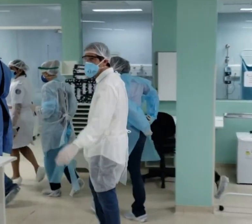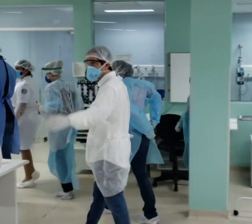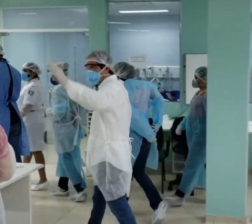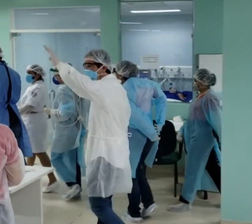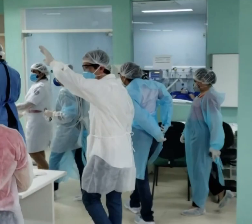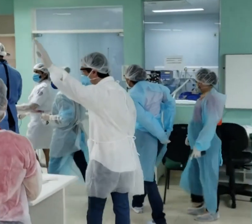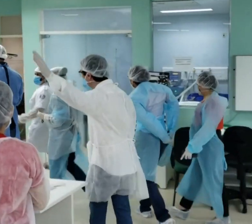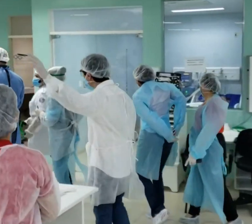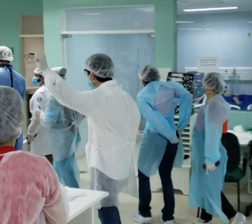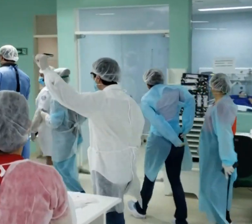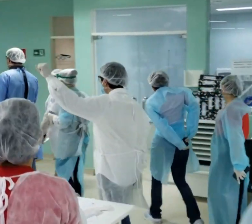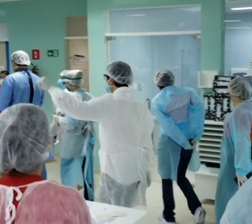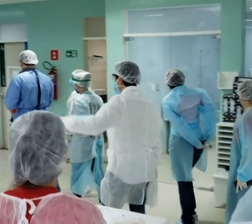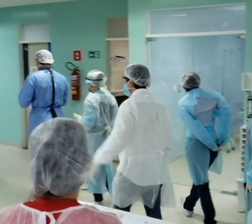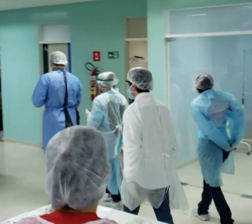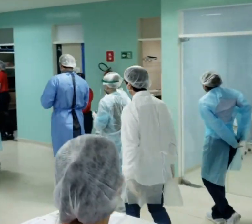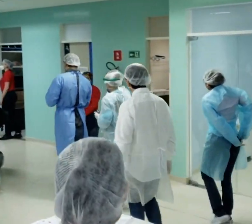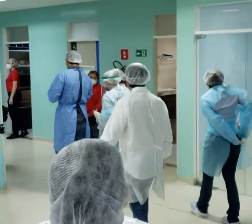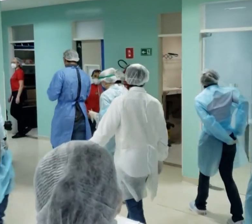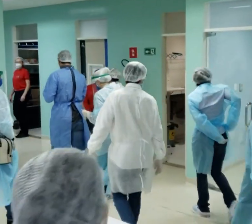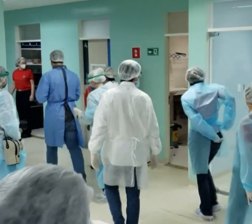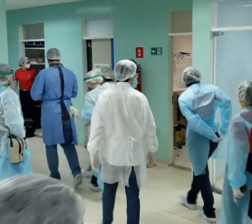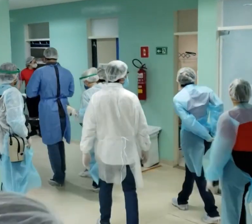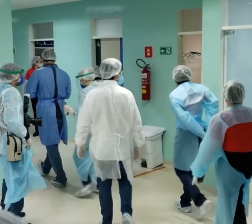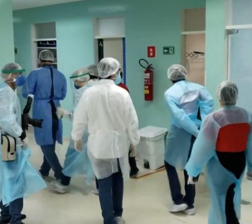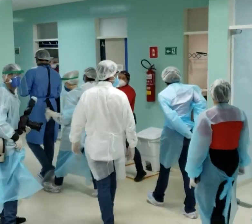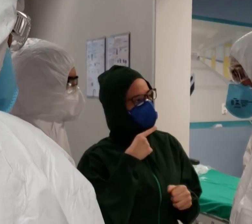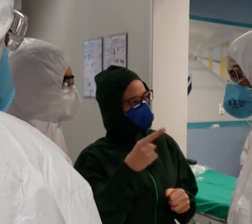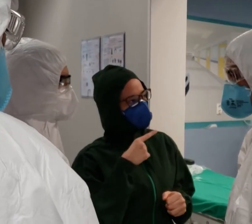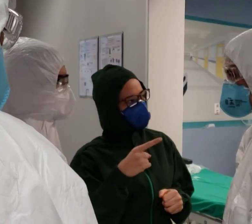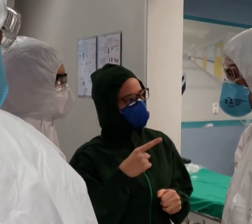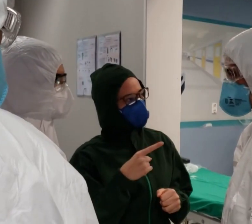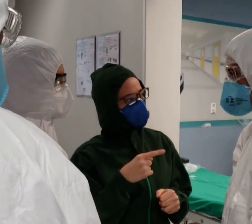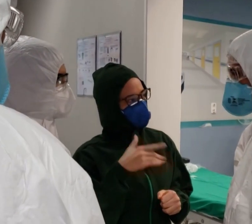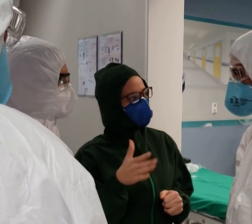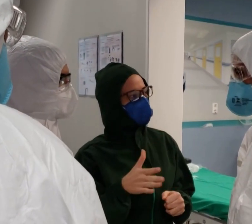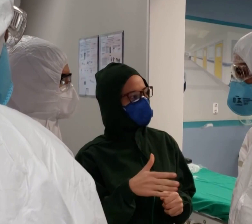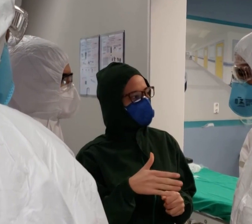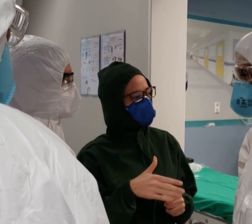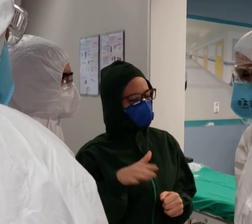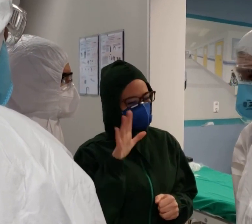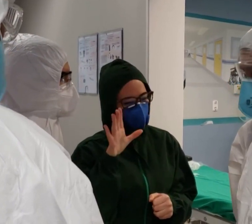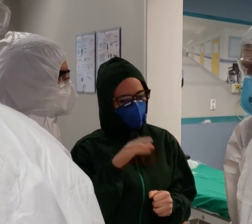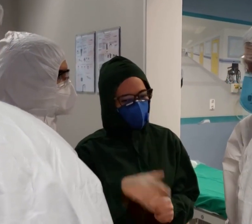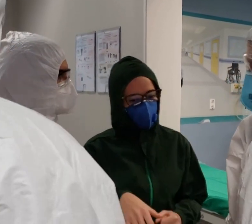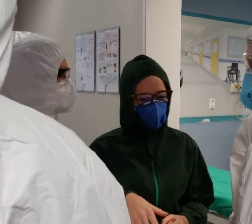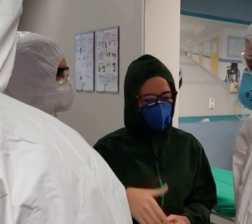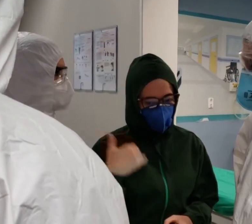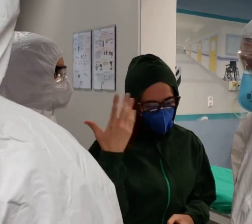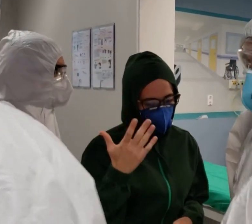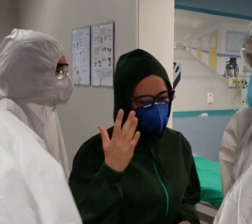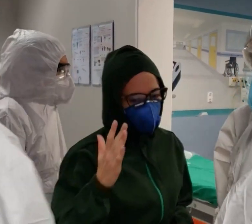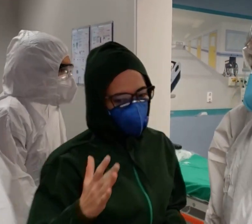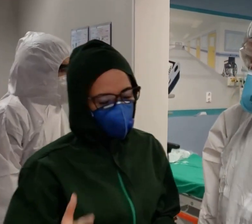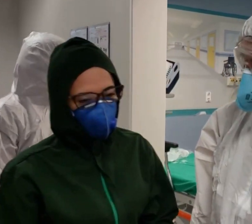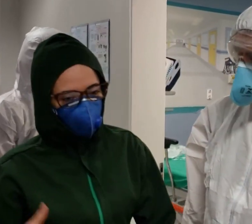isolamento social, alegando que as consequências econômicas são piores do que a própria Covid-19, que chegou a classificar como gripezinha.